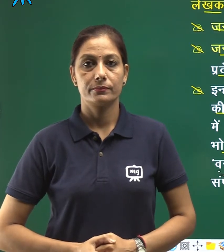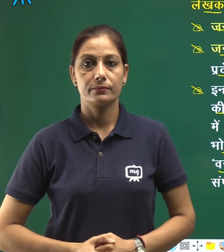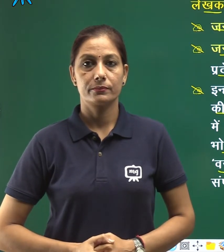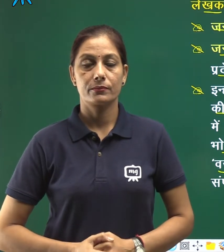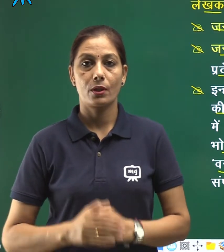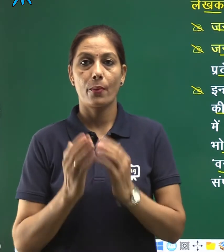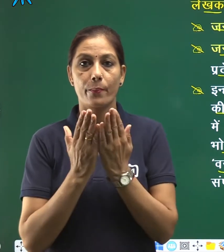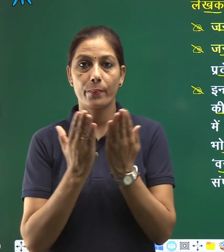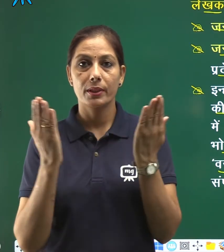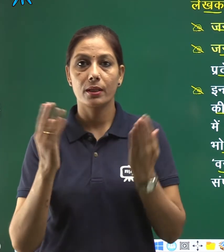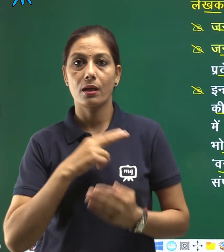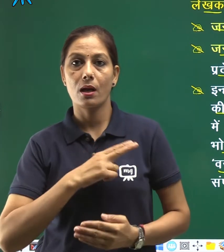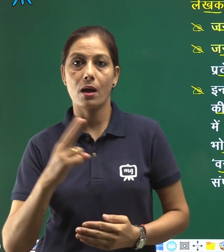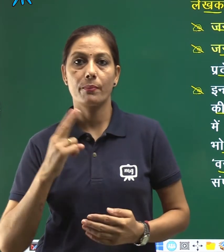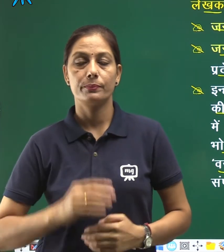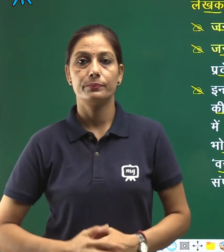वसुधा नामक पत्रिका का